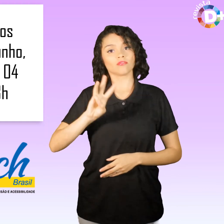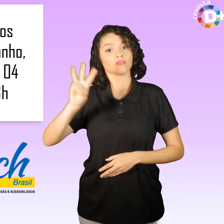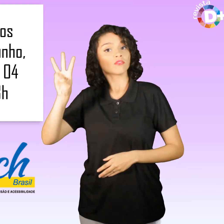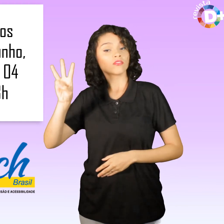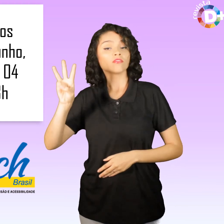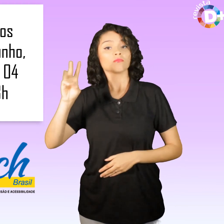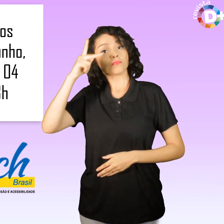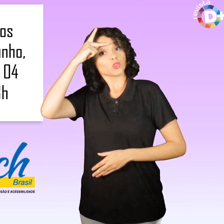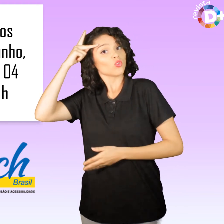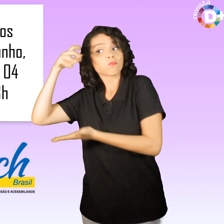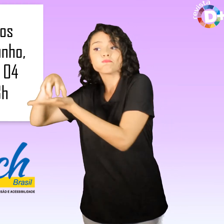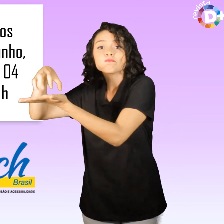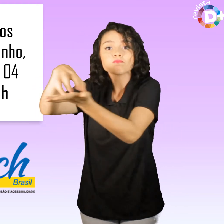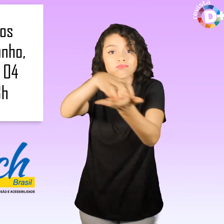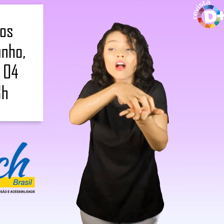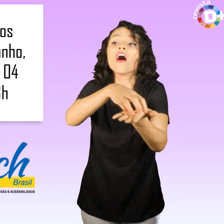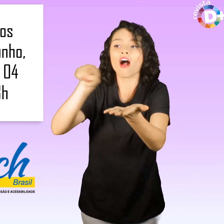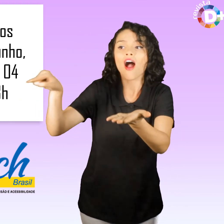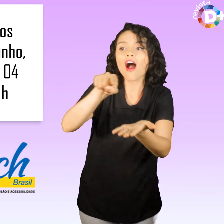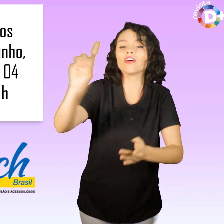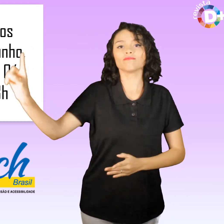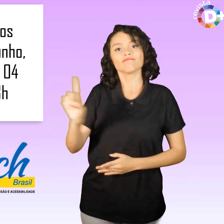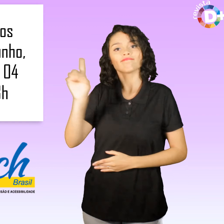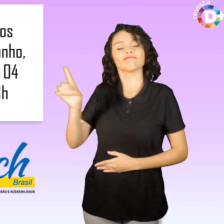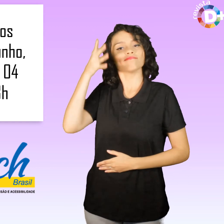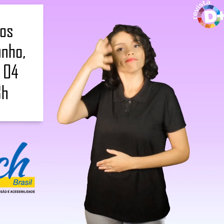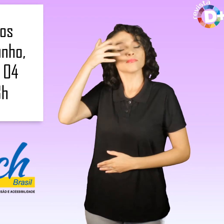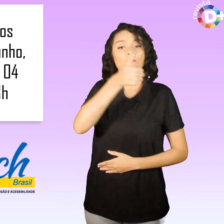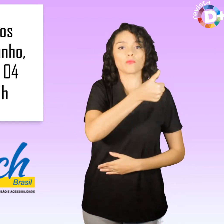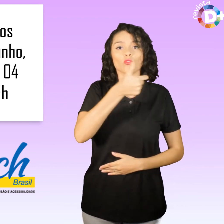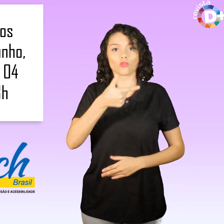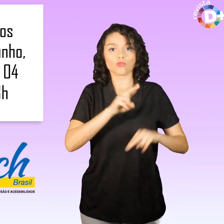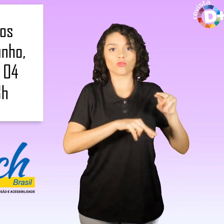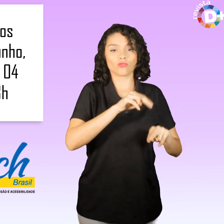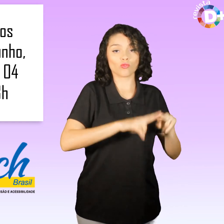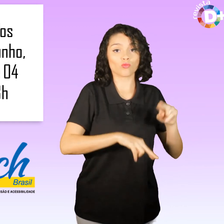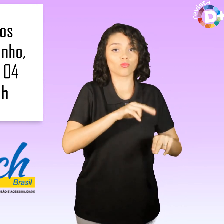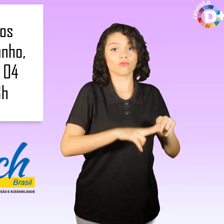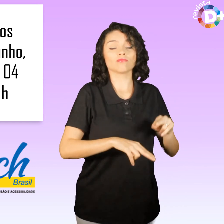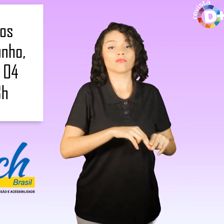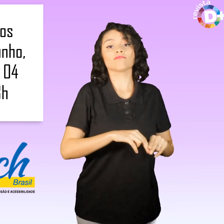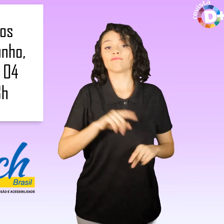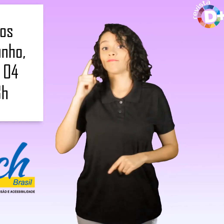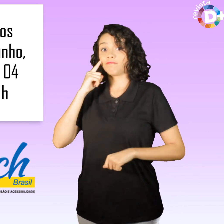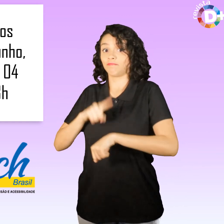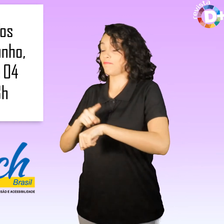Palestras dos Expositores, 1º e 2 de junho, das 14 às 18 horas. E 3 e 4